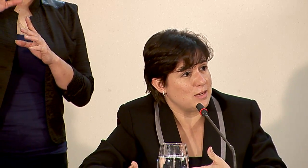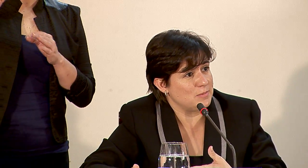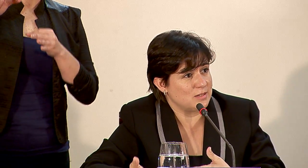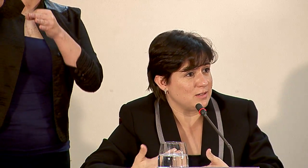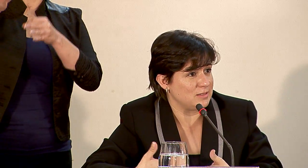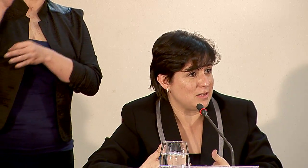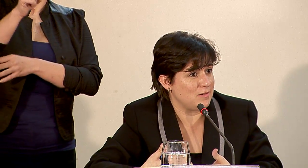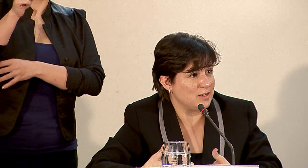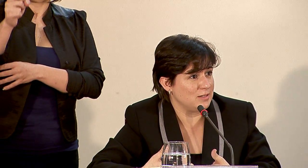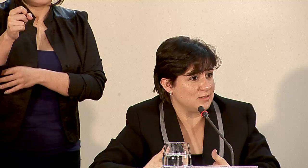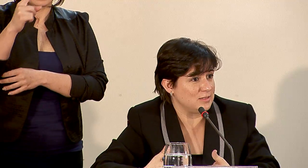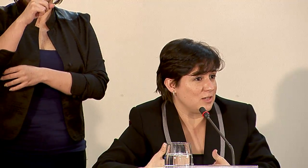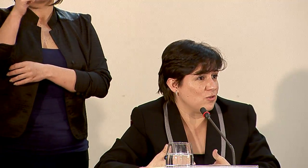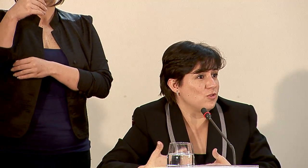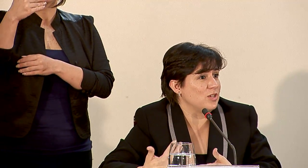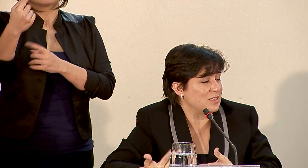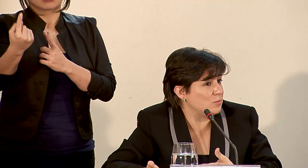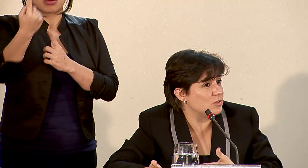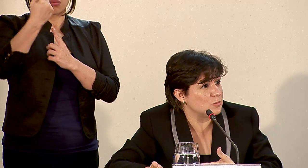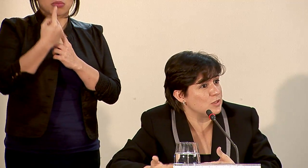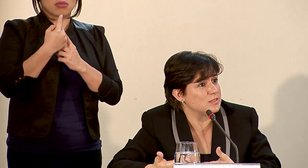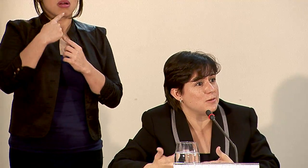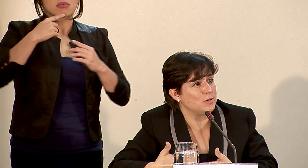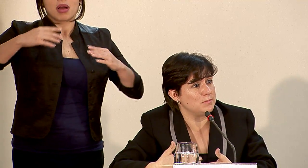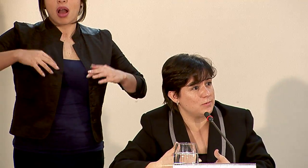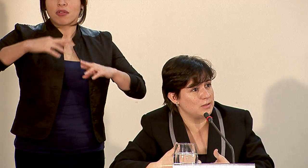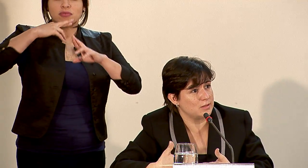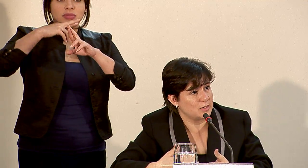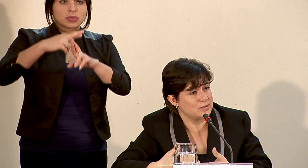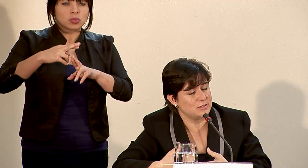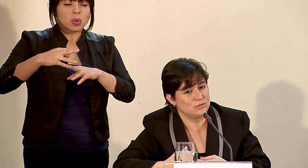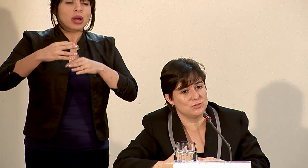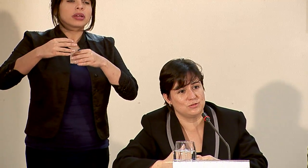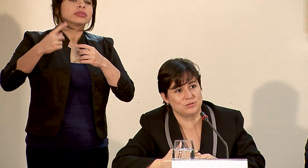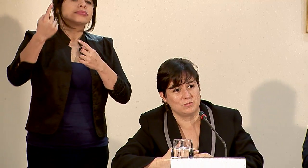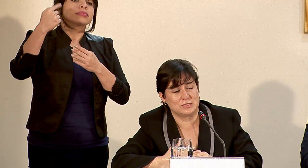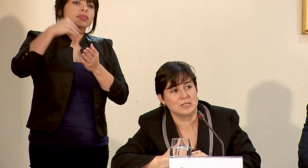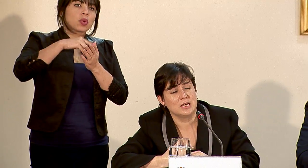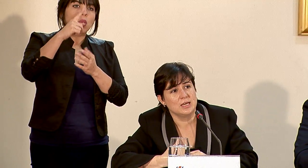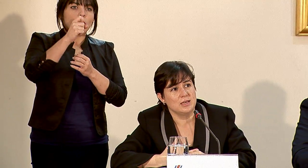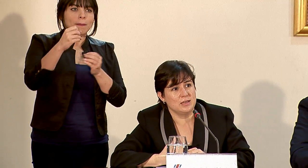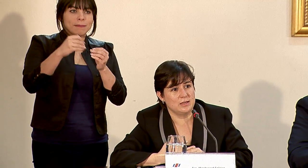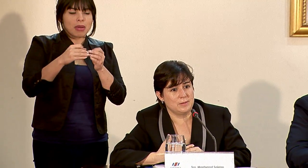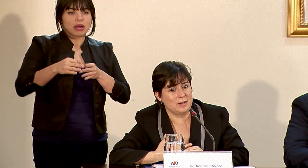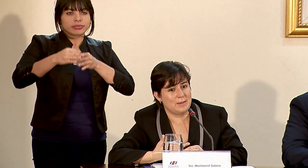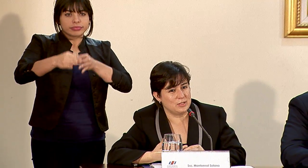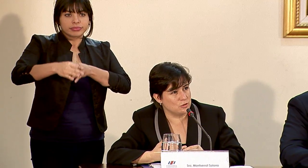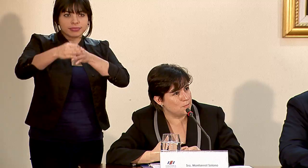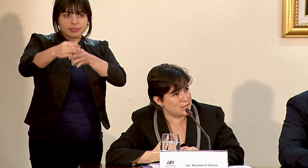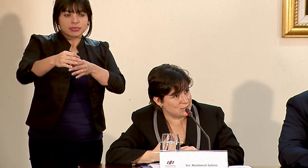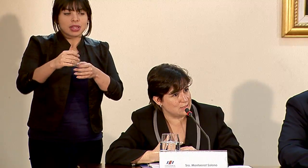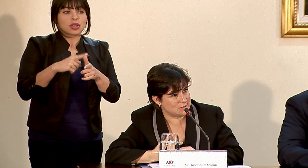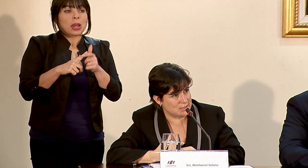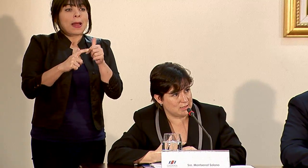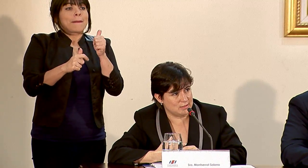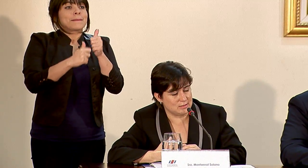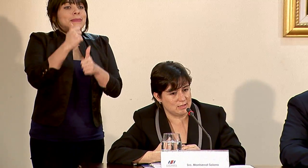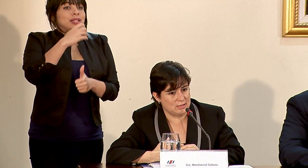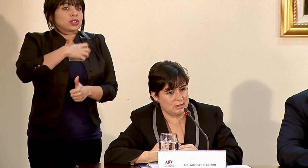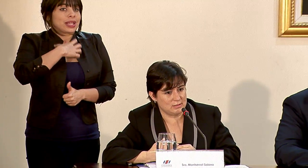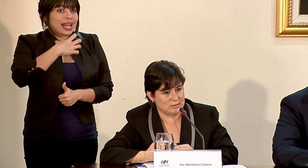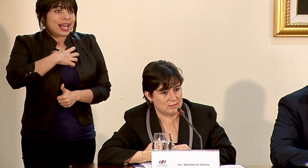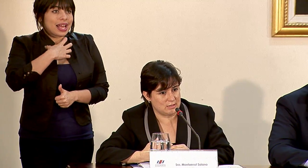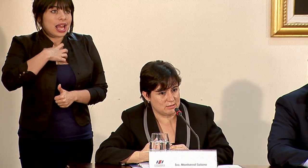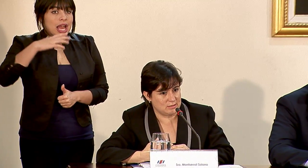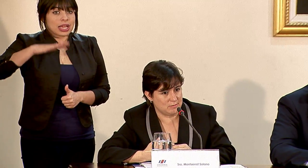un mes, y al mes regresaban, y les decían, no, no le tenemos respuesta, vuelve, regresa dentro de otro mes. La mayor parte de las quejas